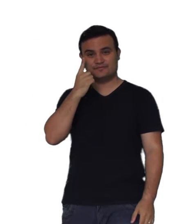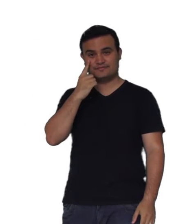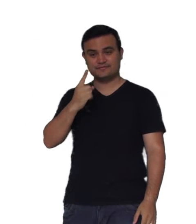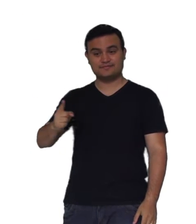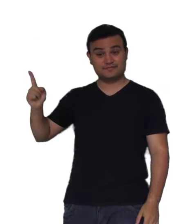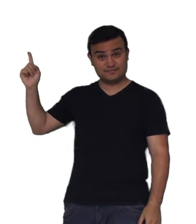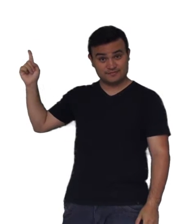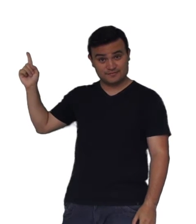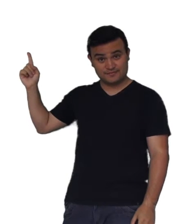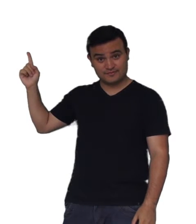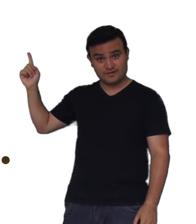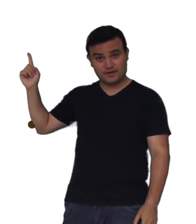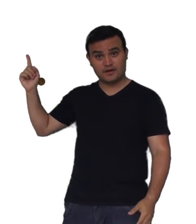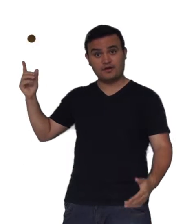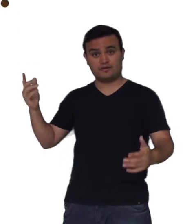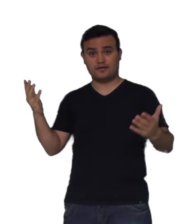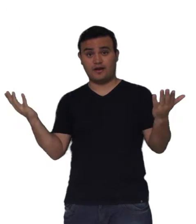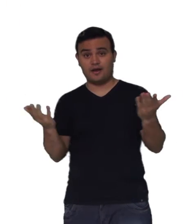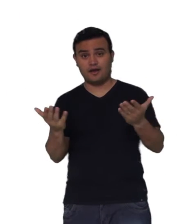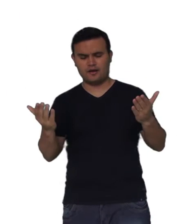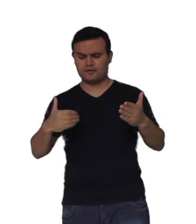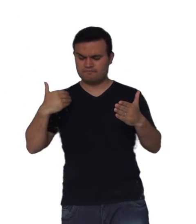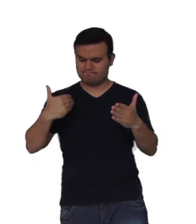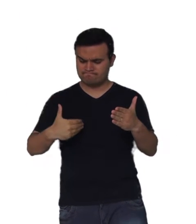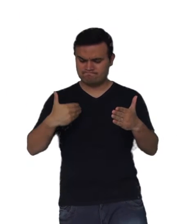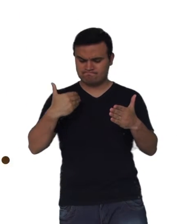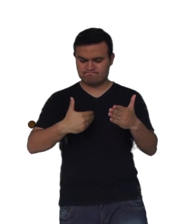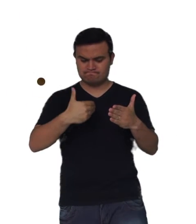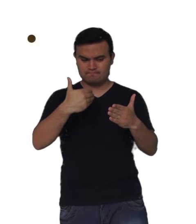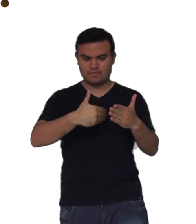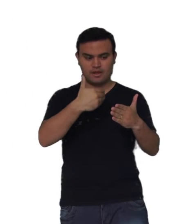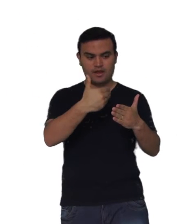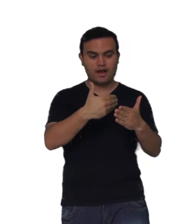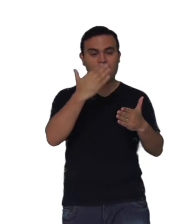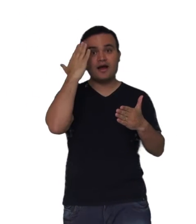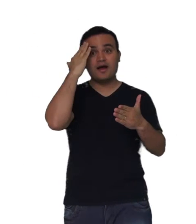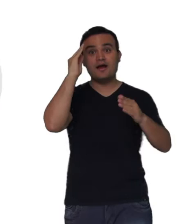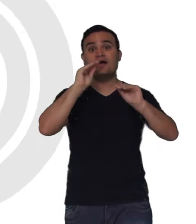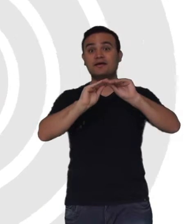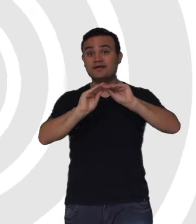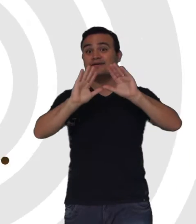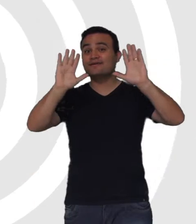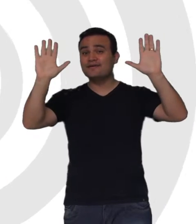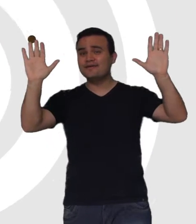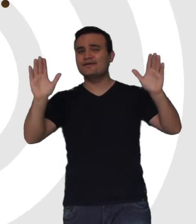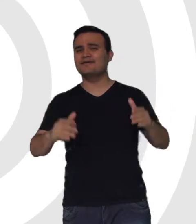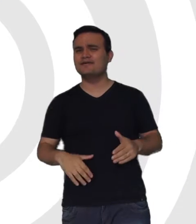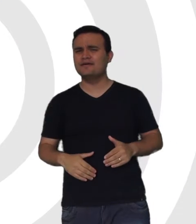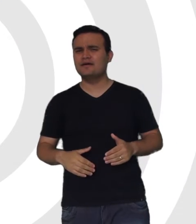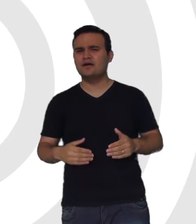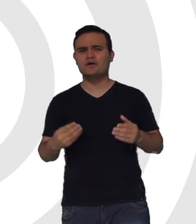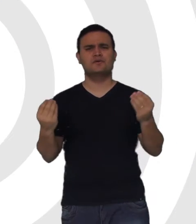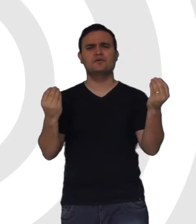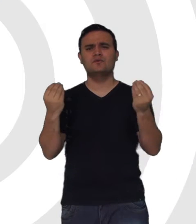único e estamos mais perto do que nunca de finalmente poder responder a essa pergunta.